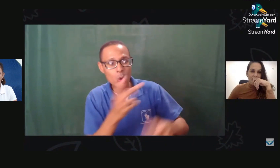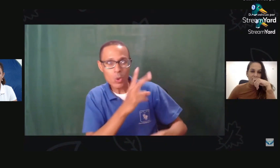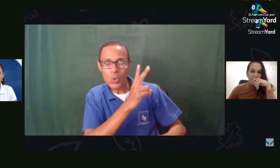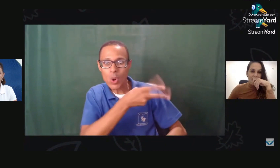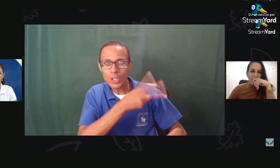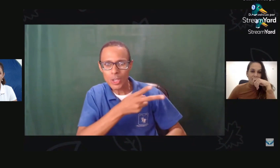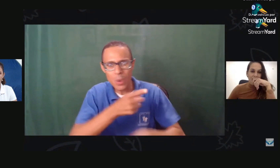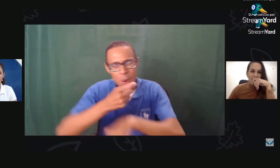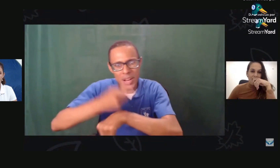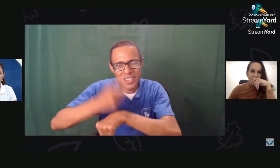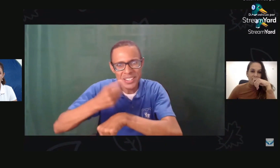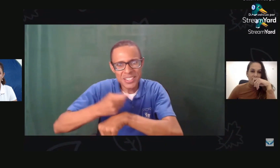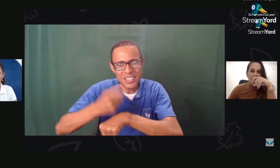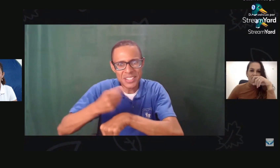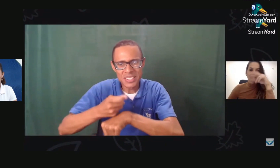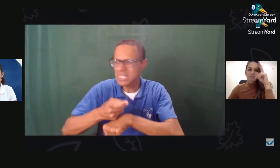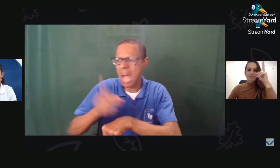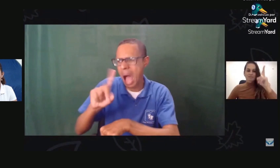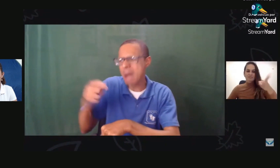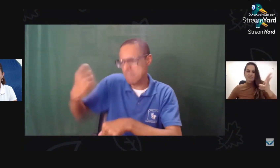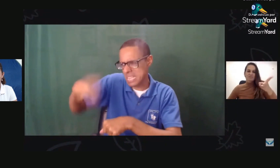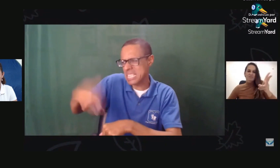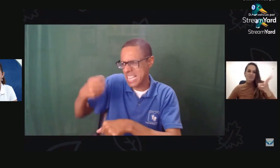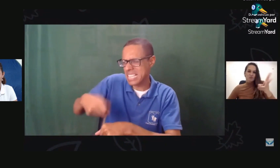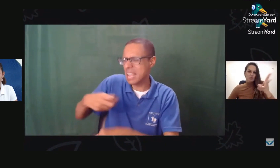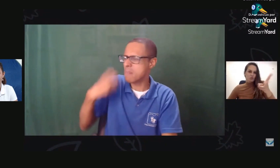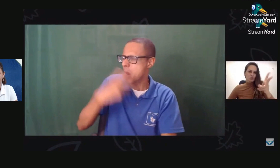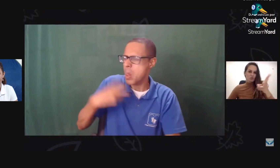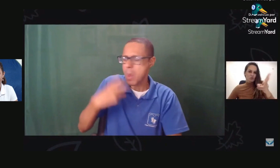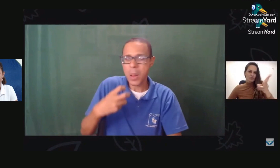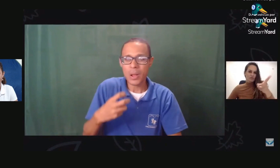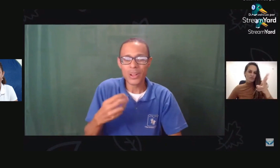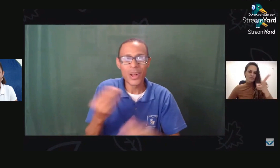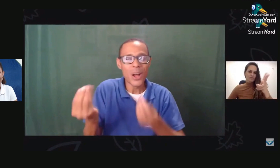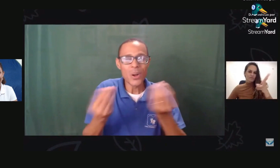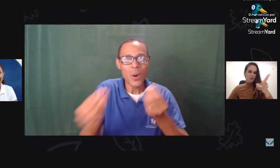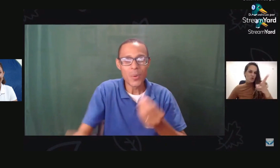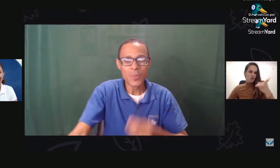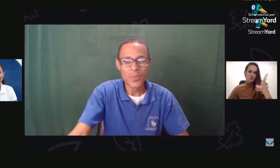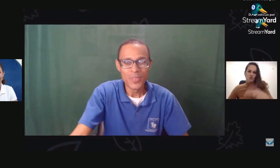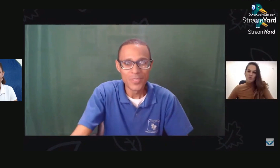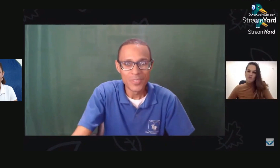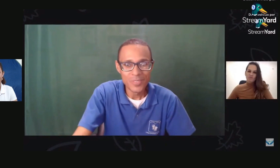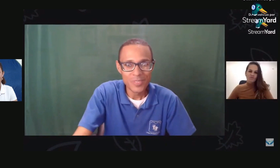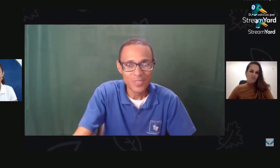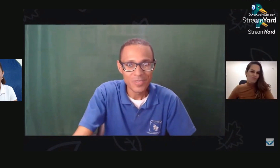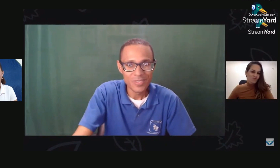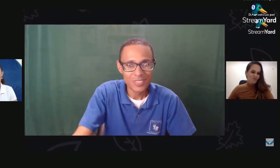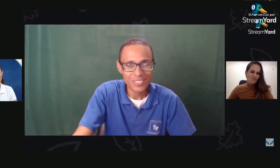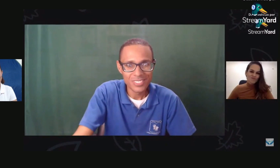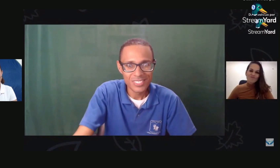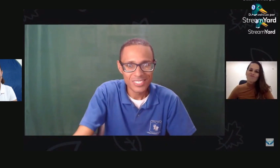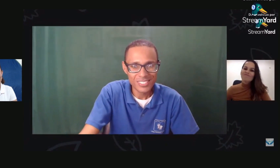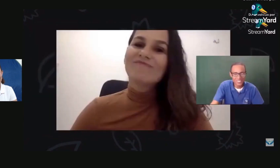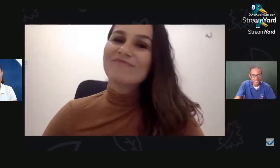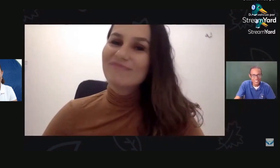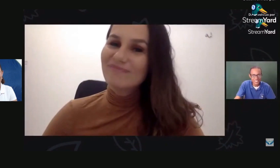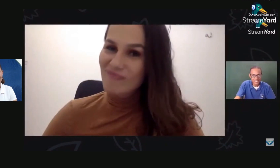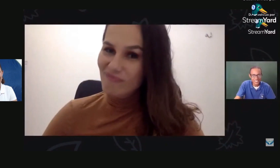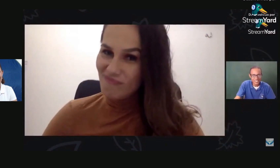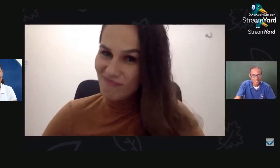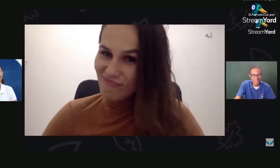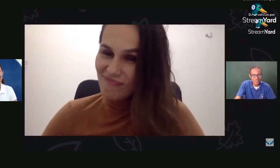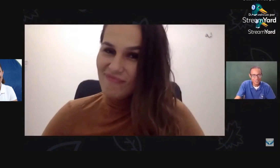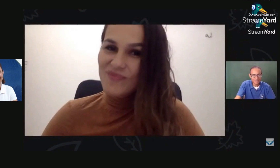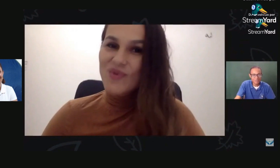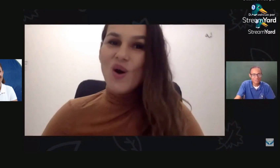mudou a mentalidade, mas ou ele continua ainda com a cabeça dura? Como que é? Continua, Reginaldo,